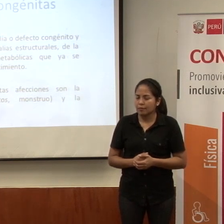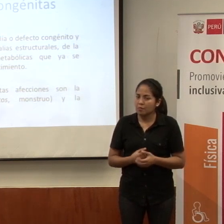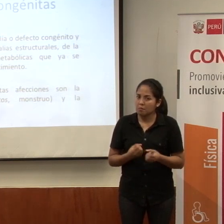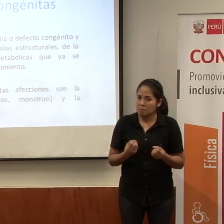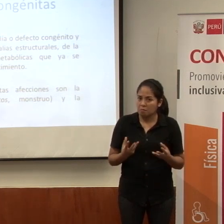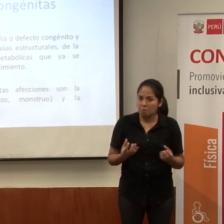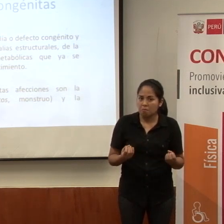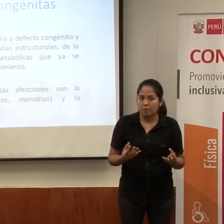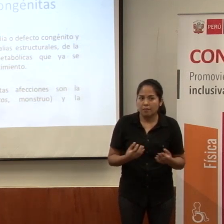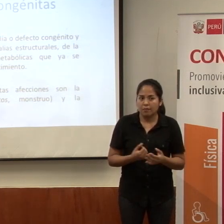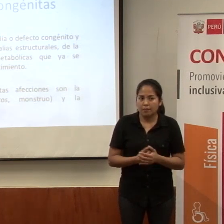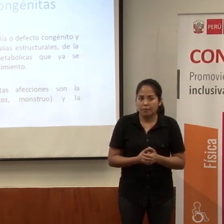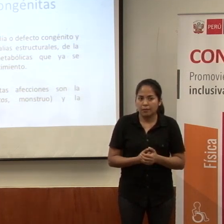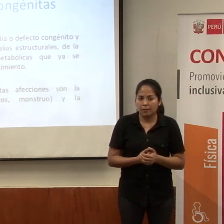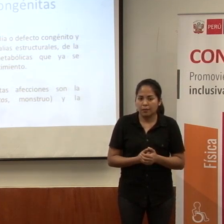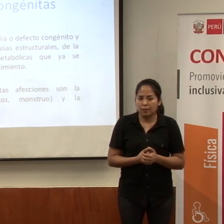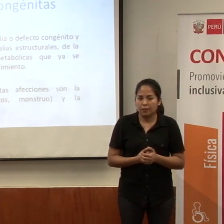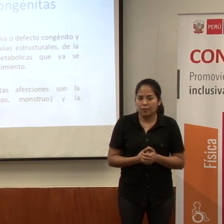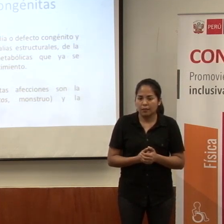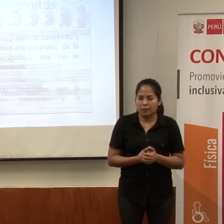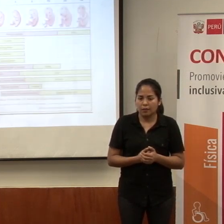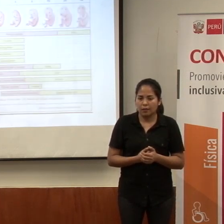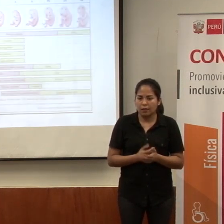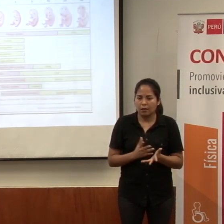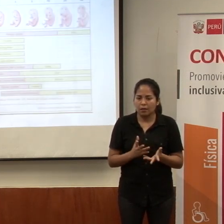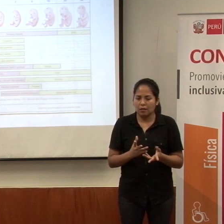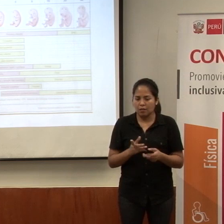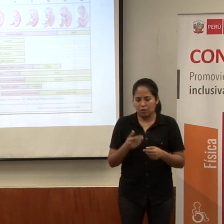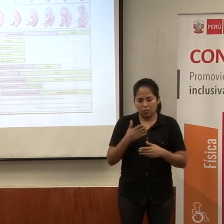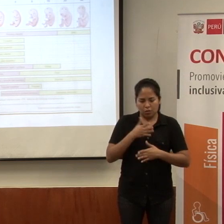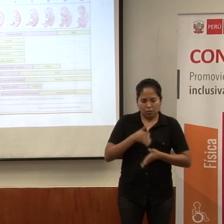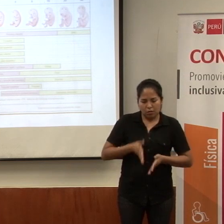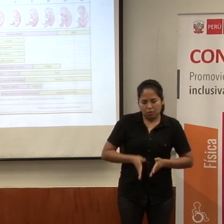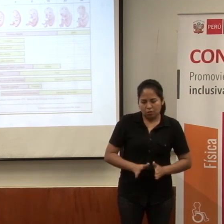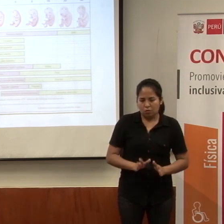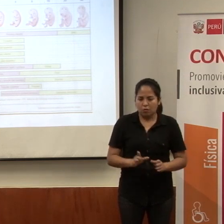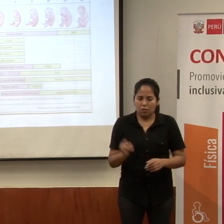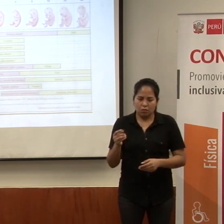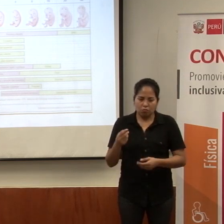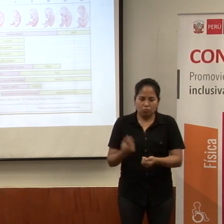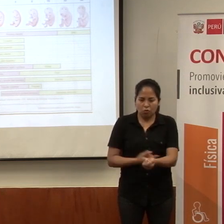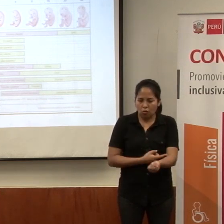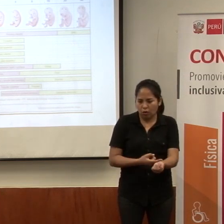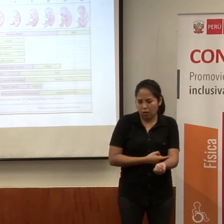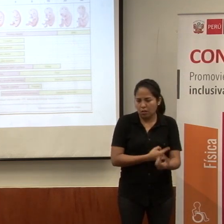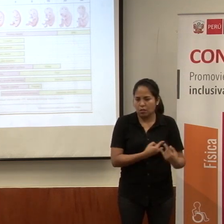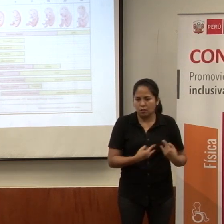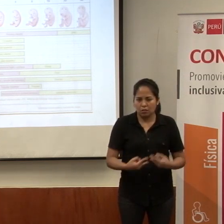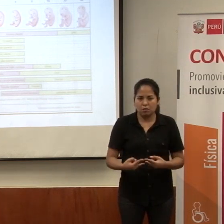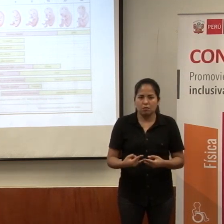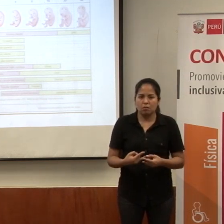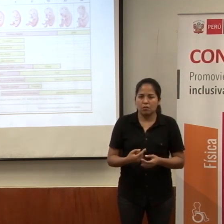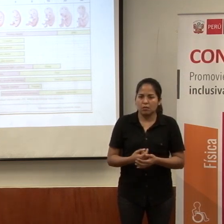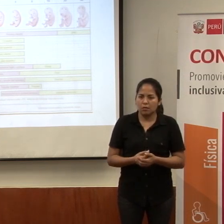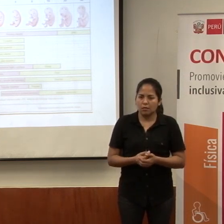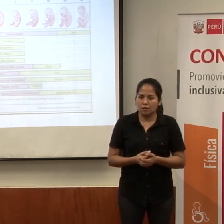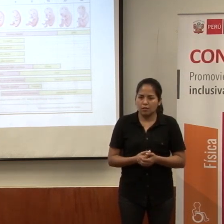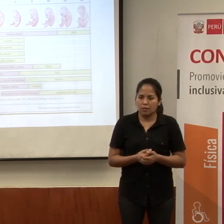Bueno, ya las malformaciones congénitas ya hemos hablado, ¿no? Y esta es una tablita bien interesante